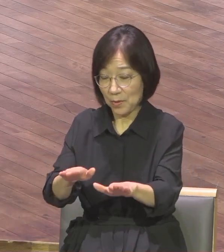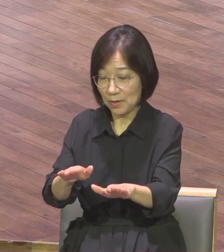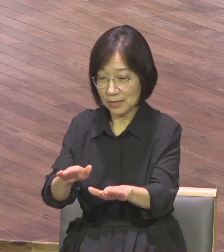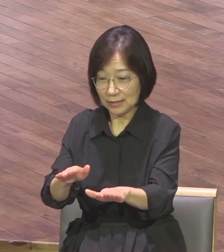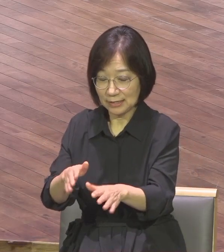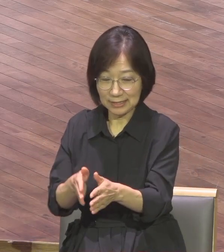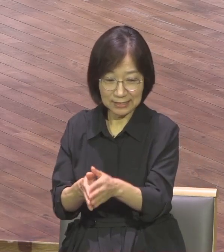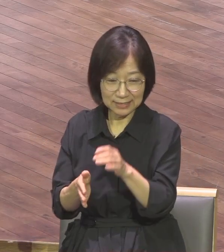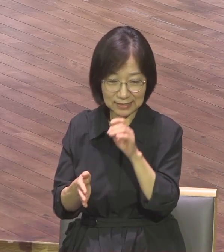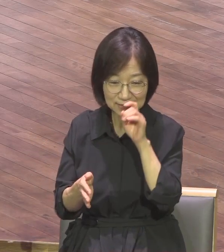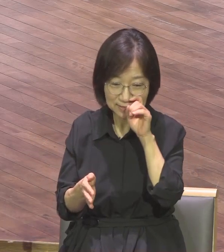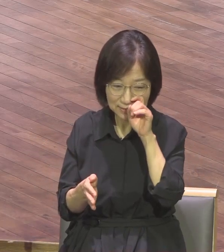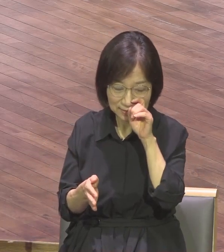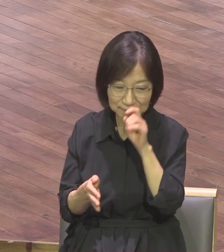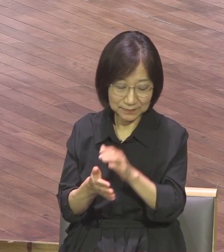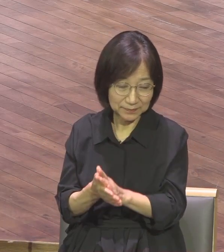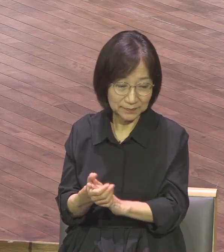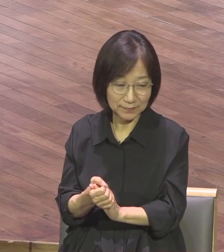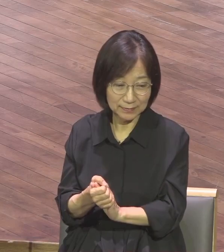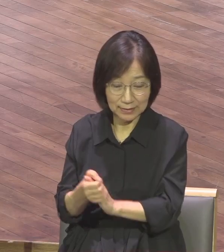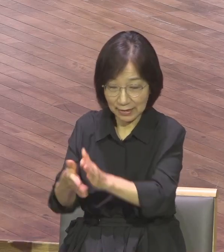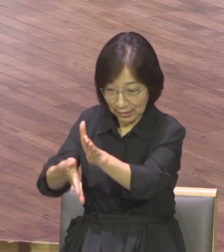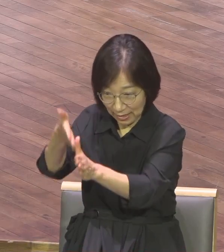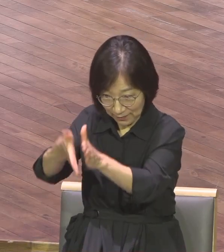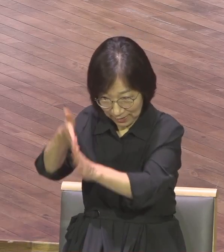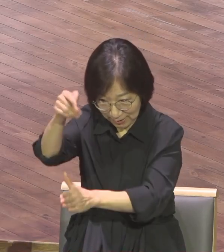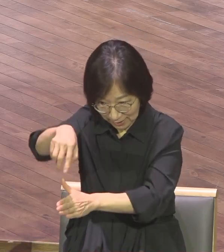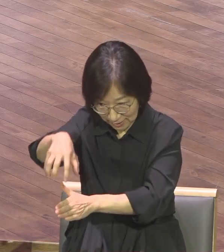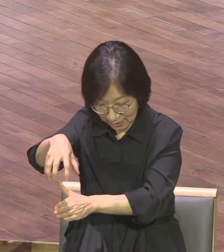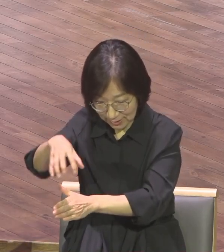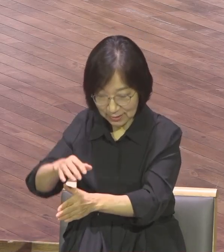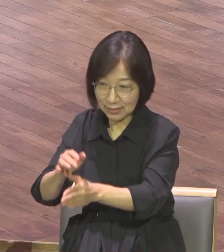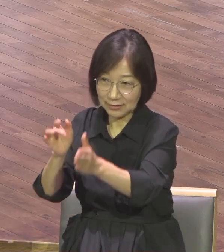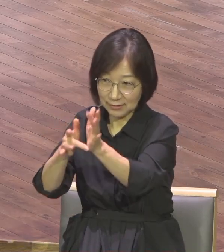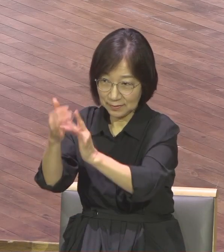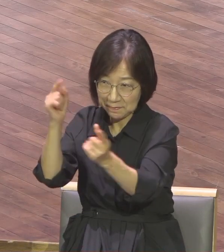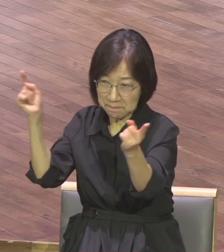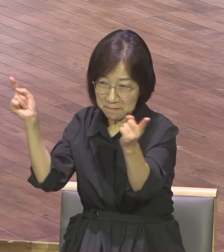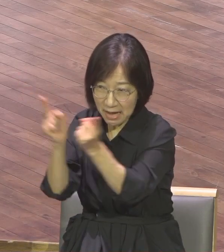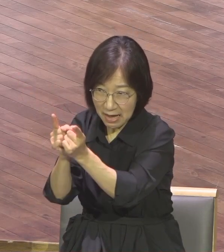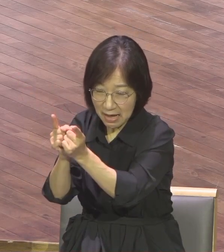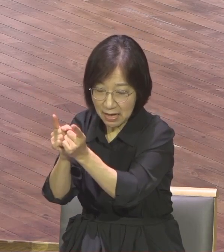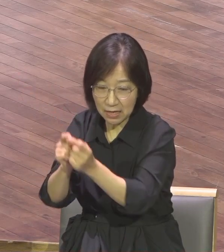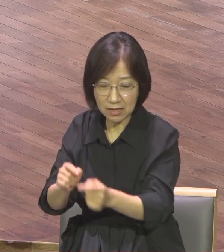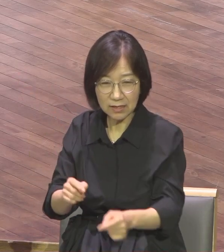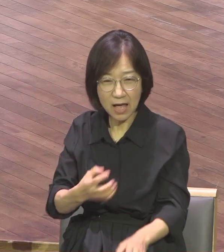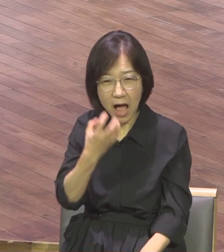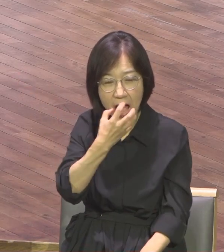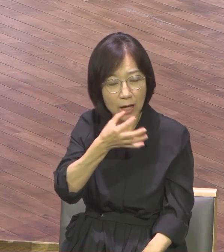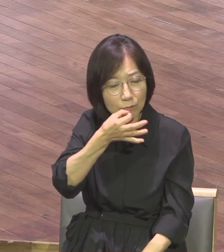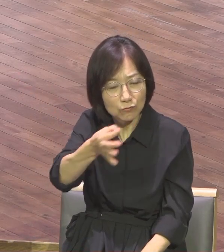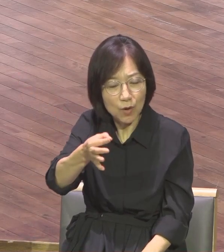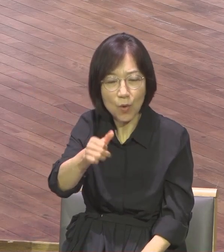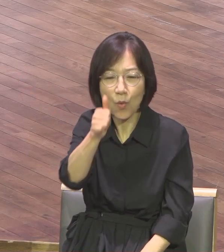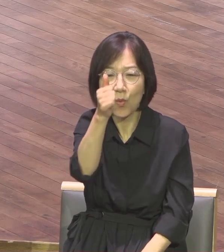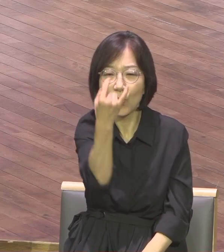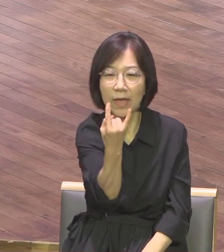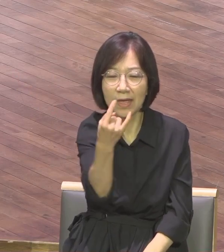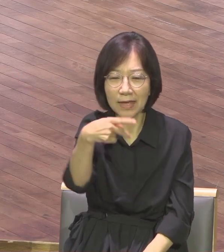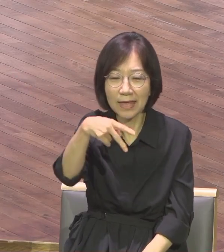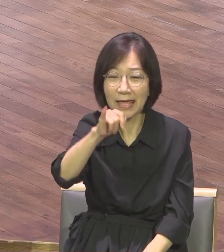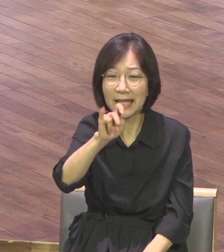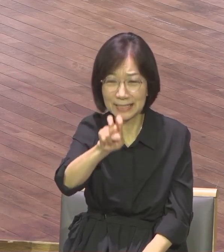이 신학적으로 뭐라 하느냐, 사울의 회심을 그렇게 표현합니다. 우리는 회심이라는